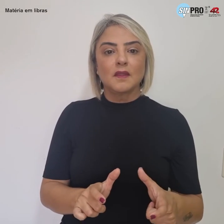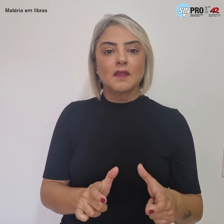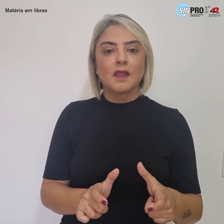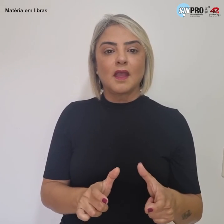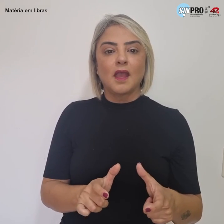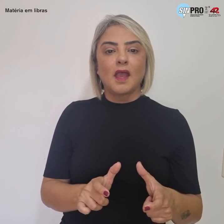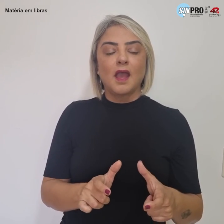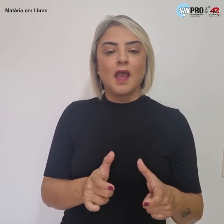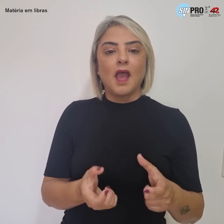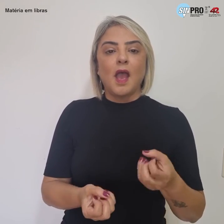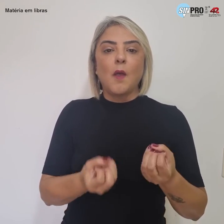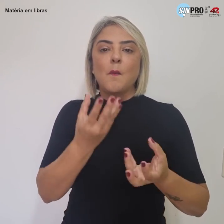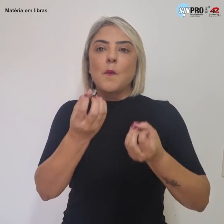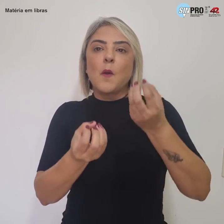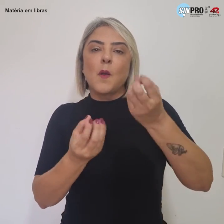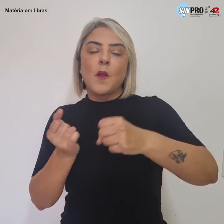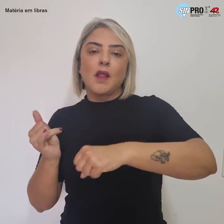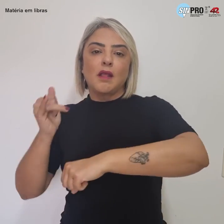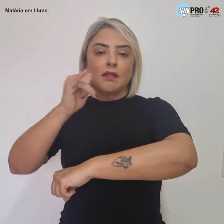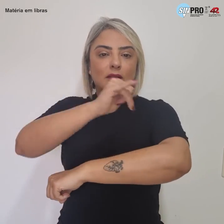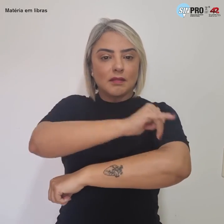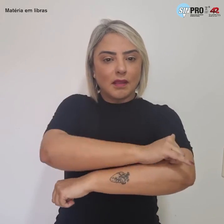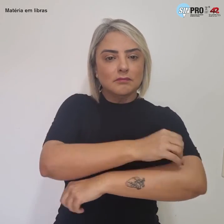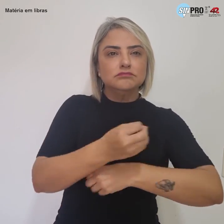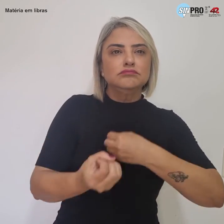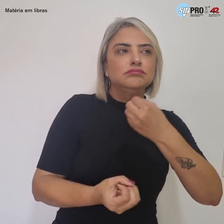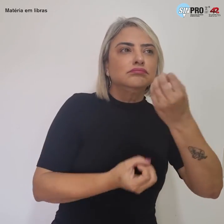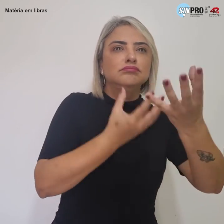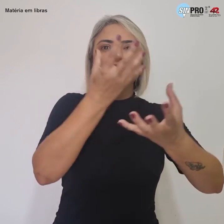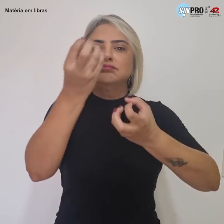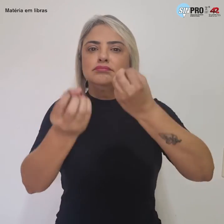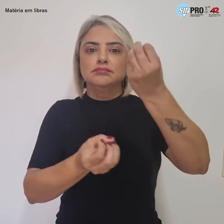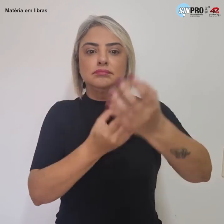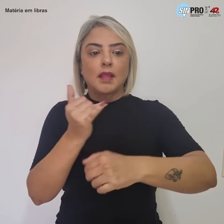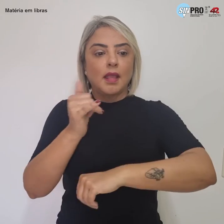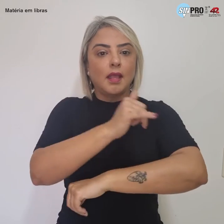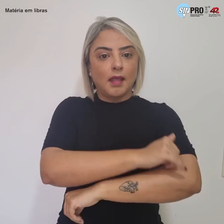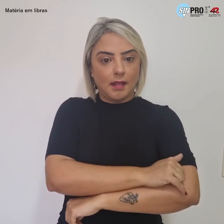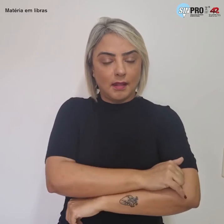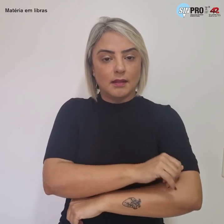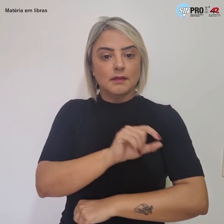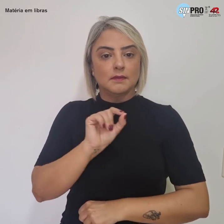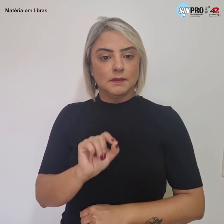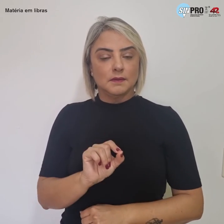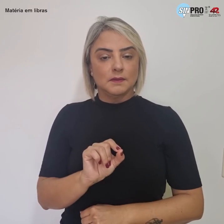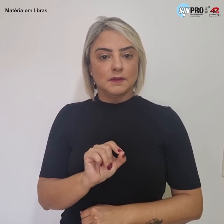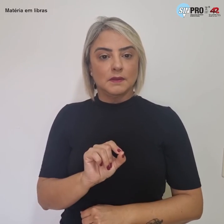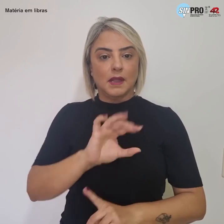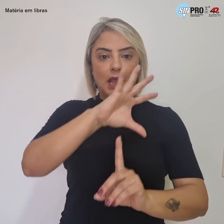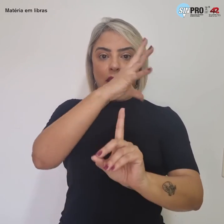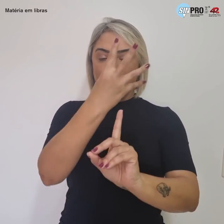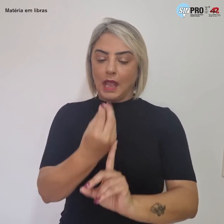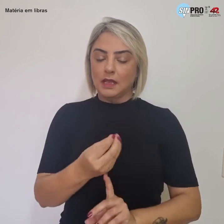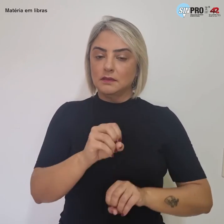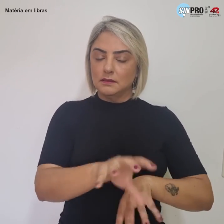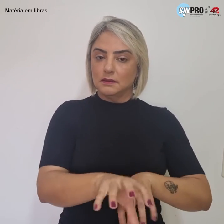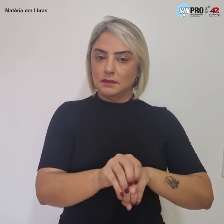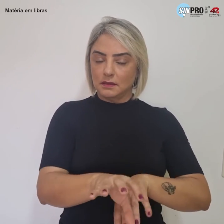Aviões Na estação Bolhas e Aviões, a cargo do arte-educador Cirilo